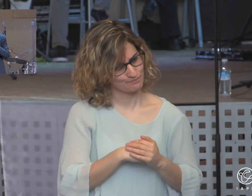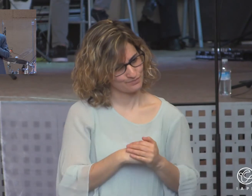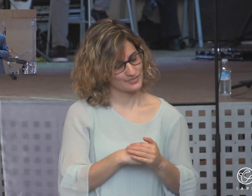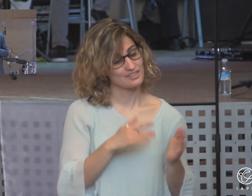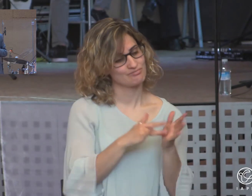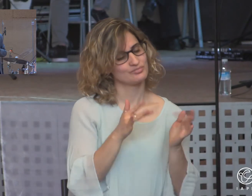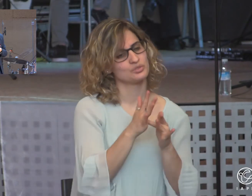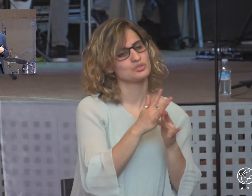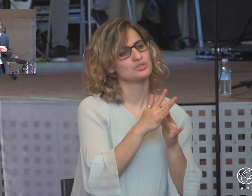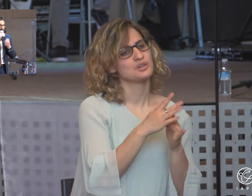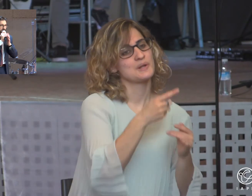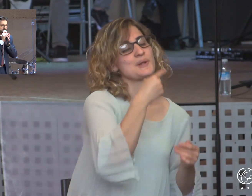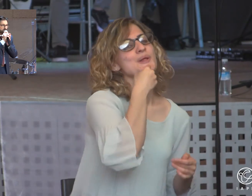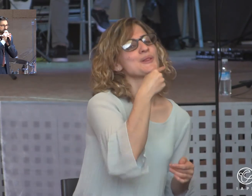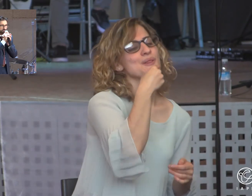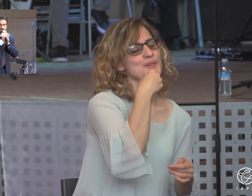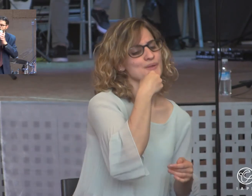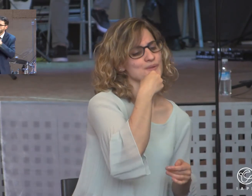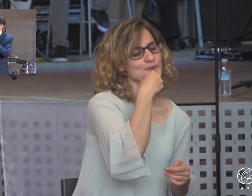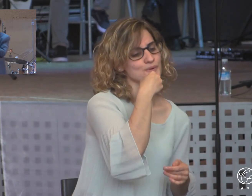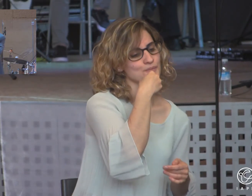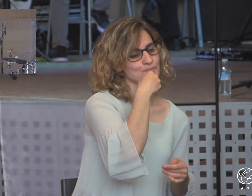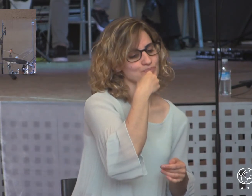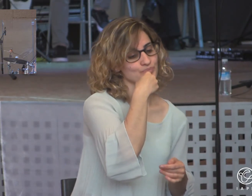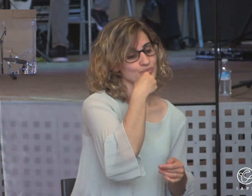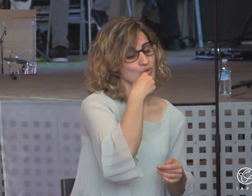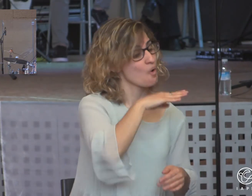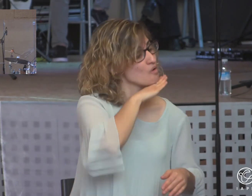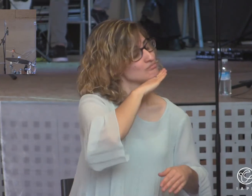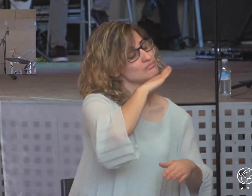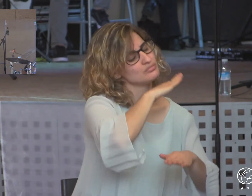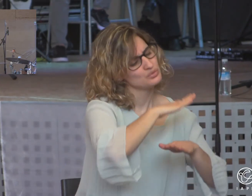y diciendo, no se haga mi voluntad.